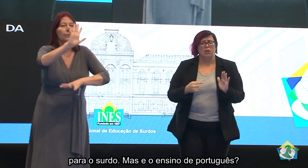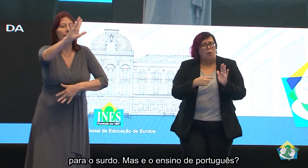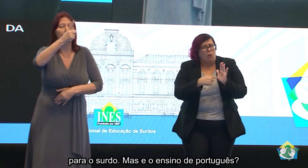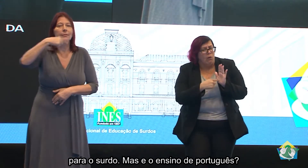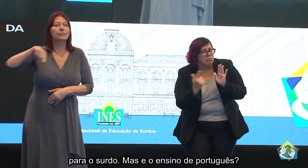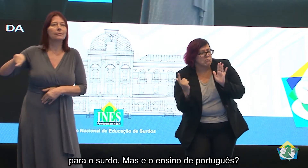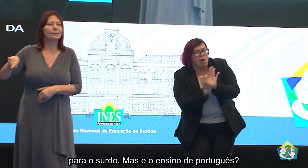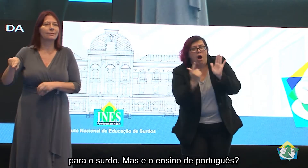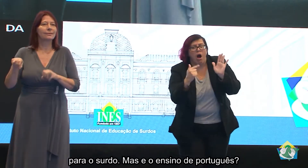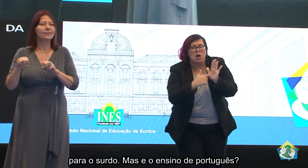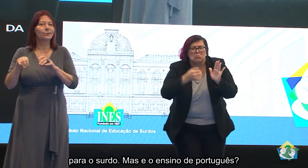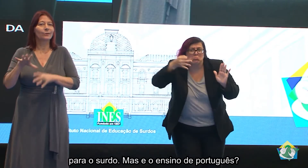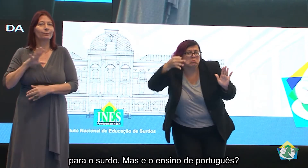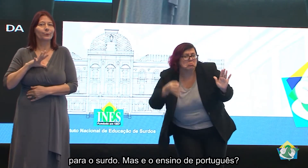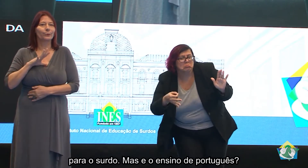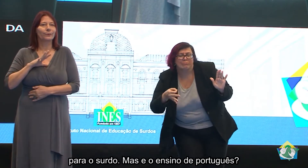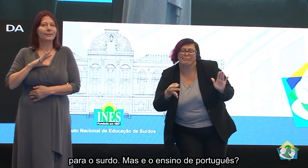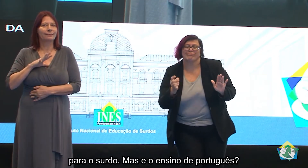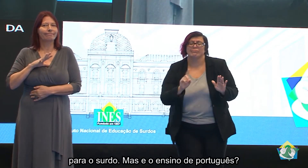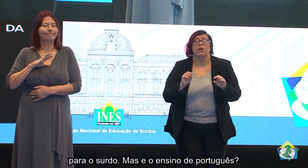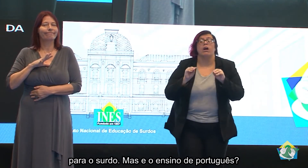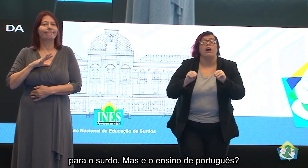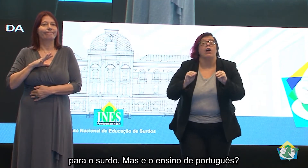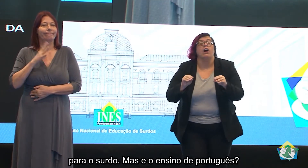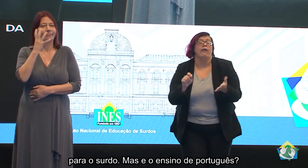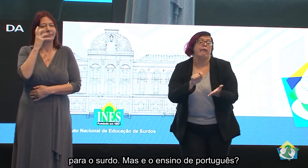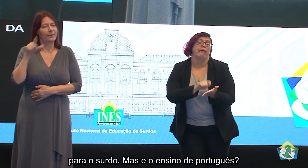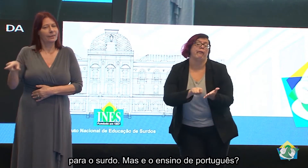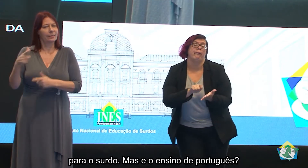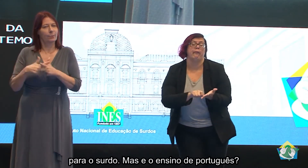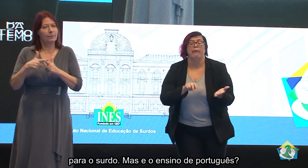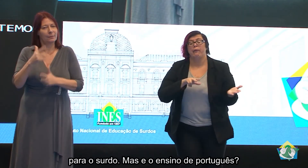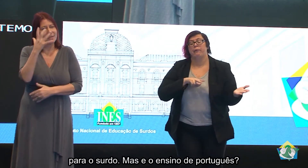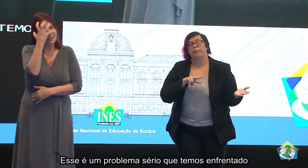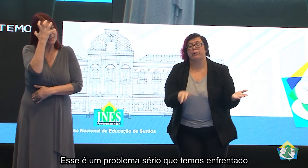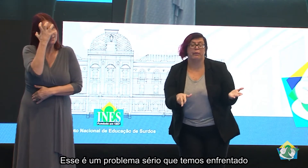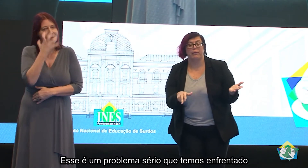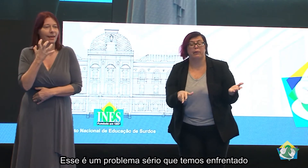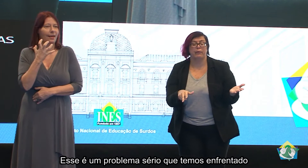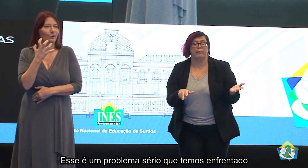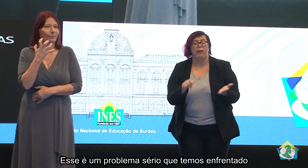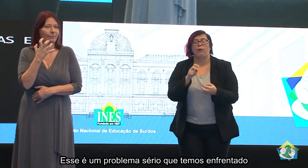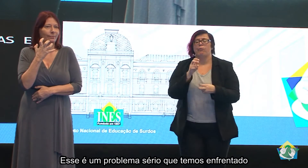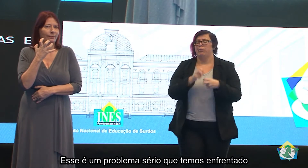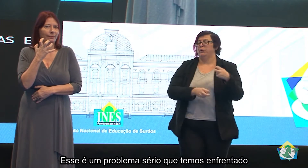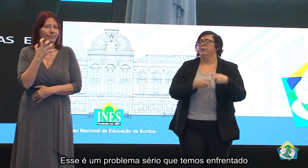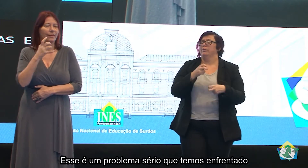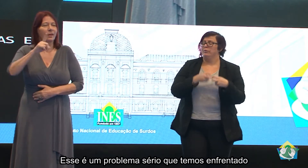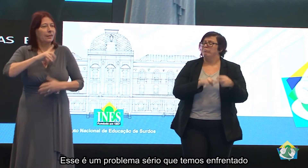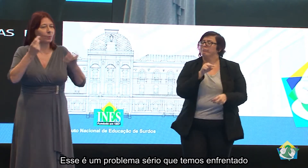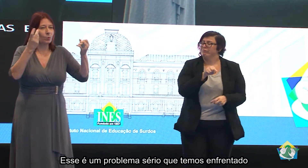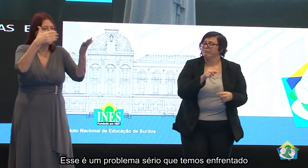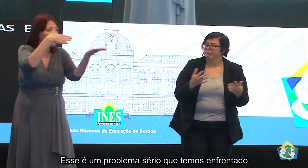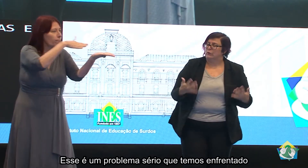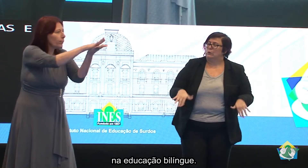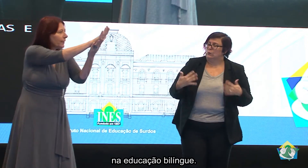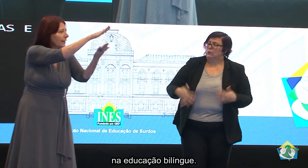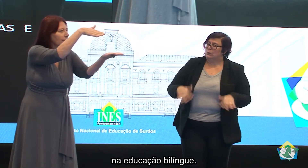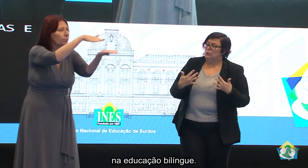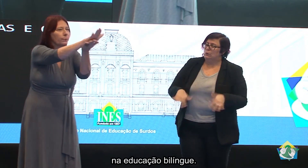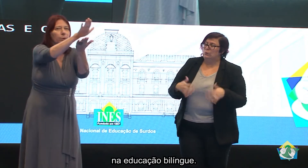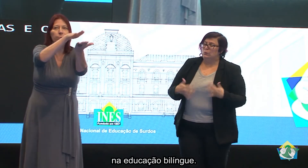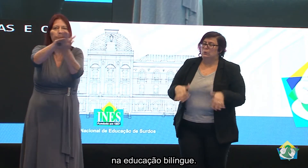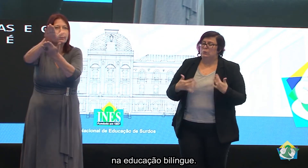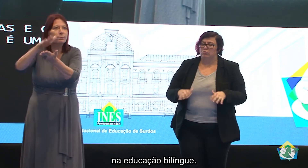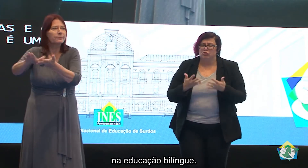garantido para o surdo. Mas e o ensino de português? Isso é um problema sério que nós temos enfrentado